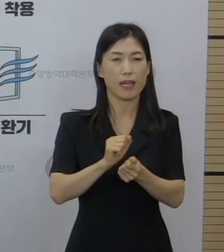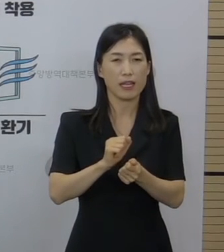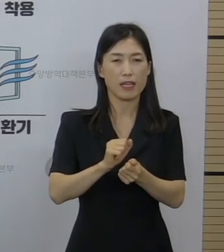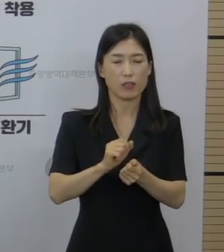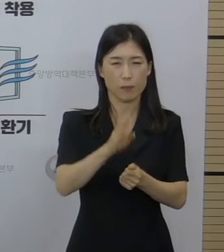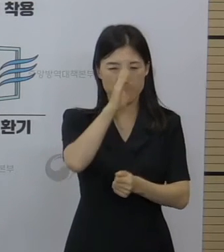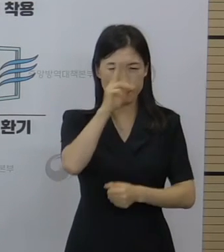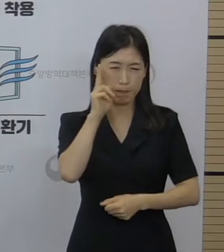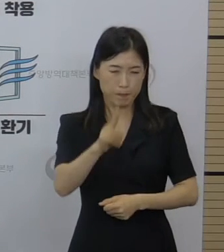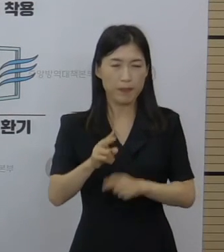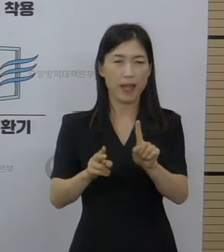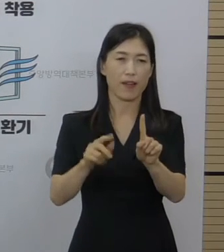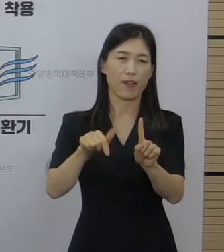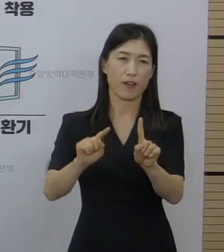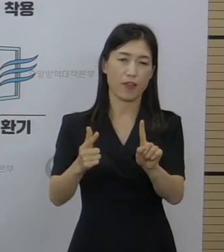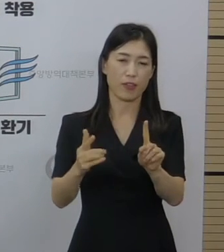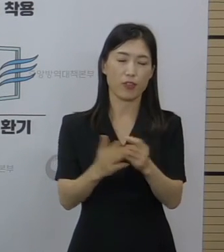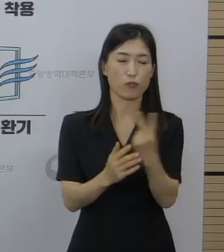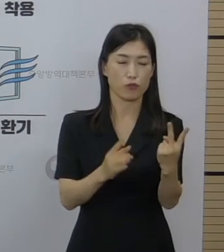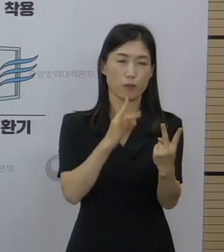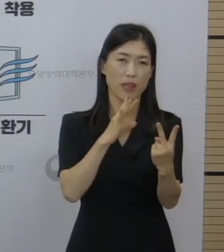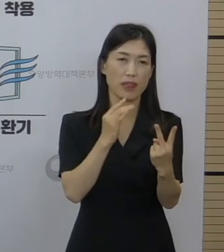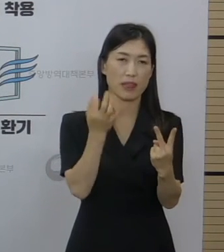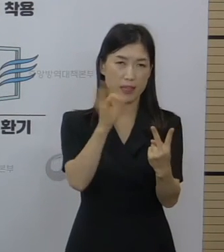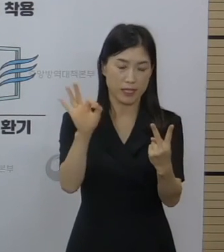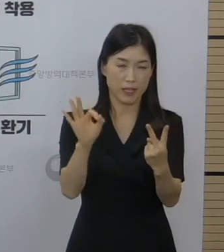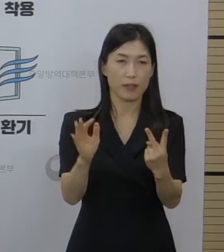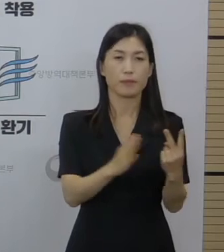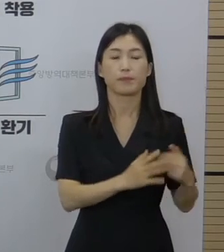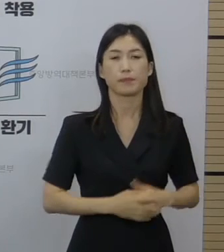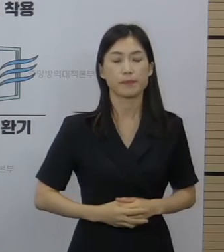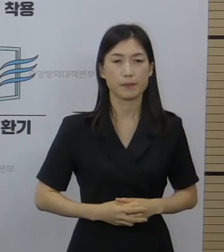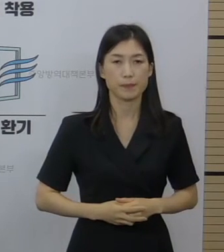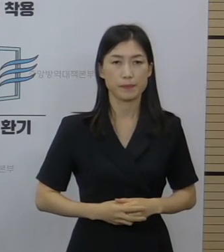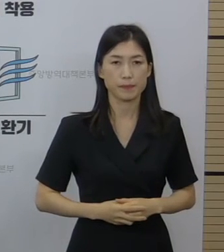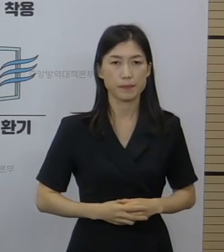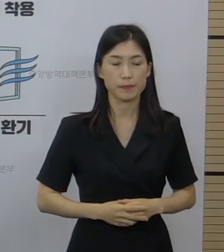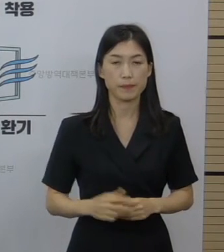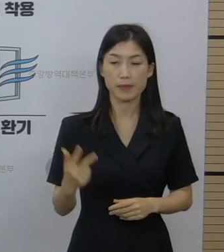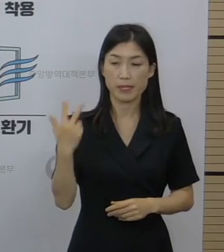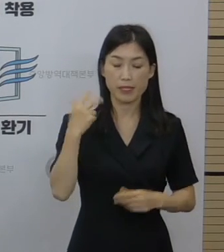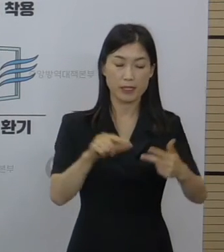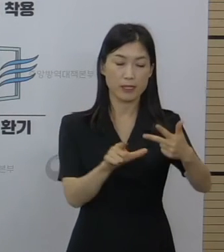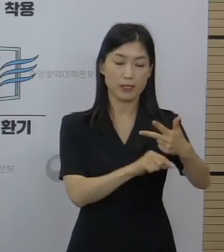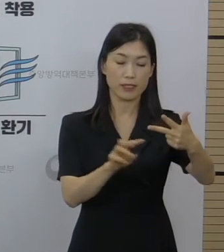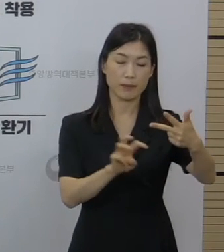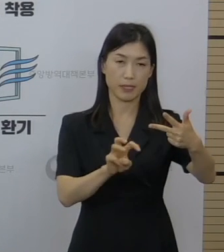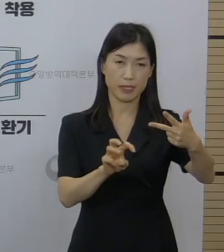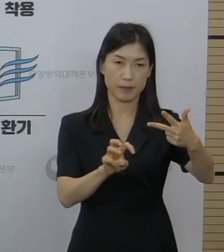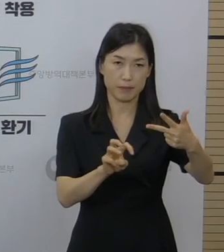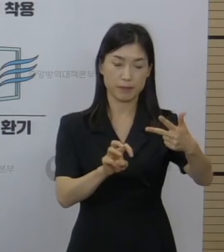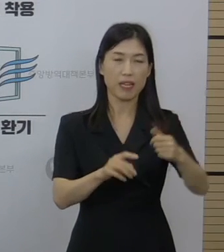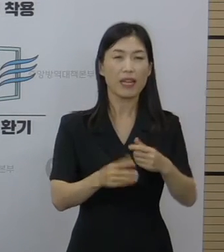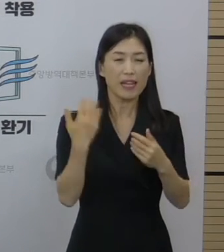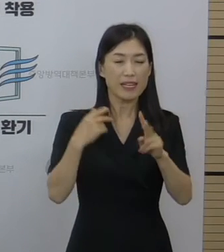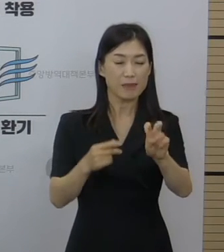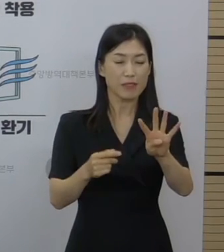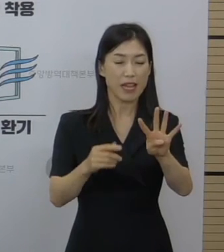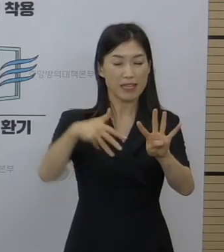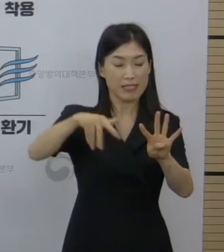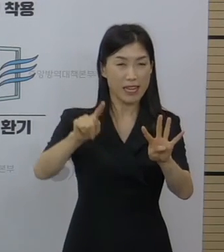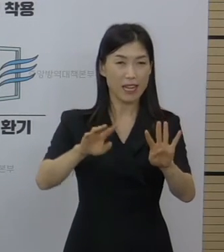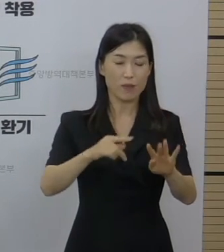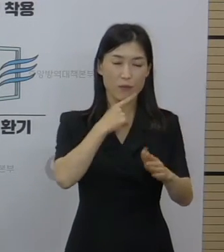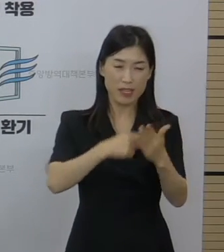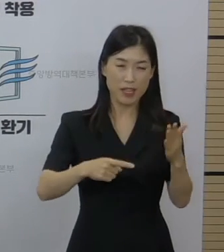심낭염 중증 사례 1건이 인과성이 인정이 되었습니다. 지난 7월 30일에 제24차